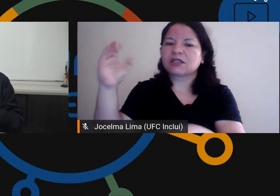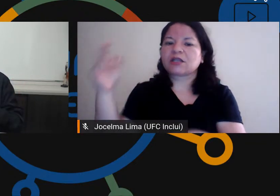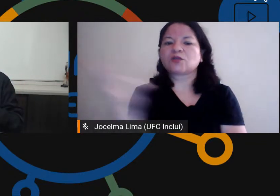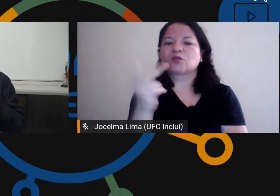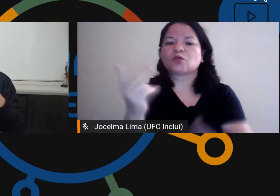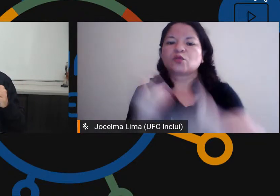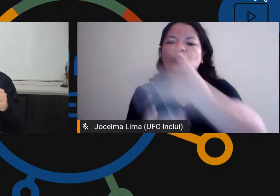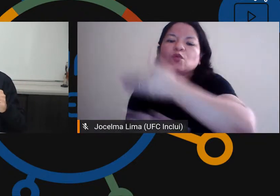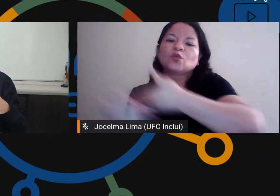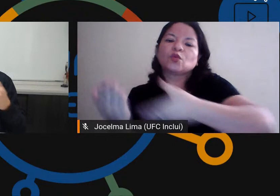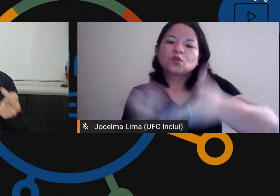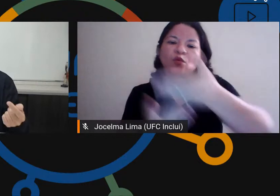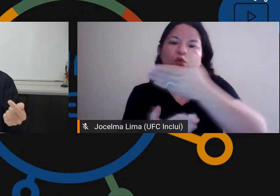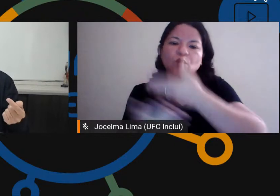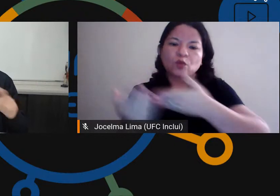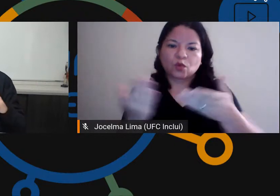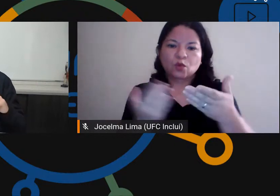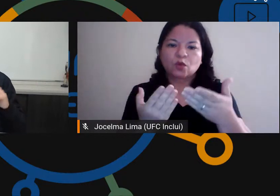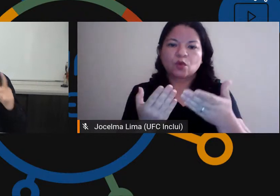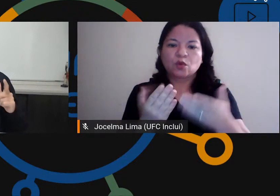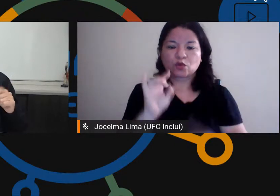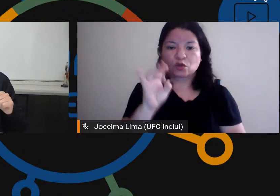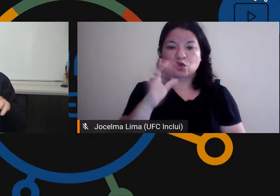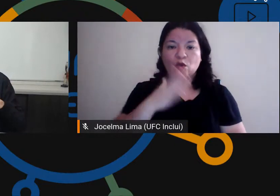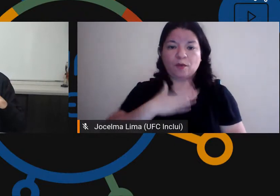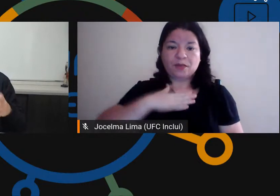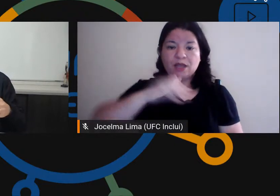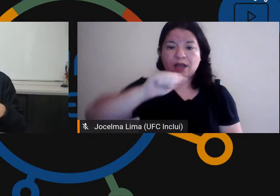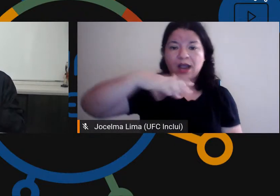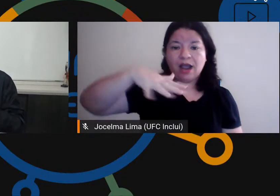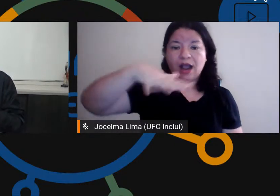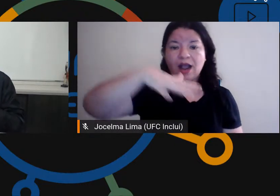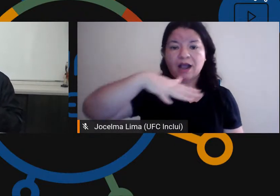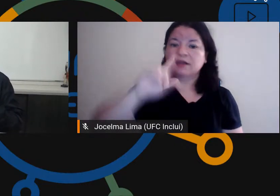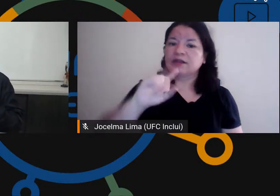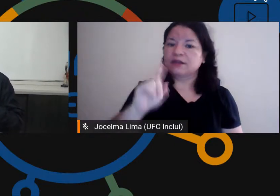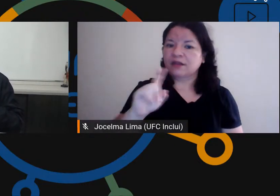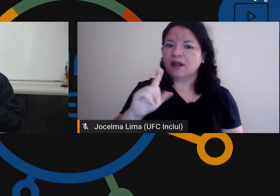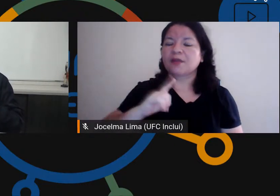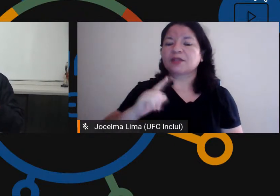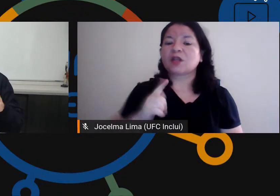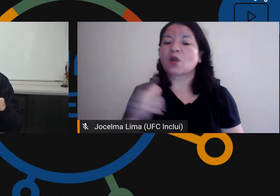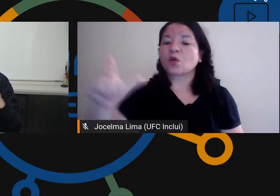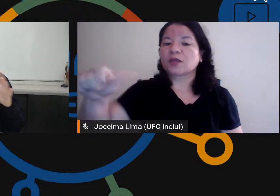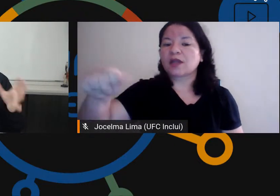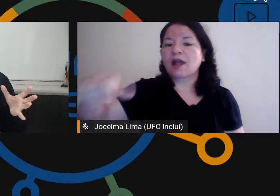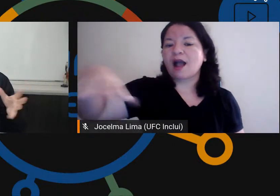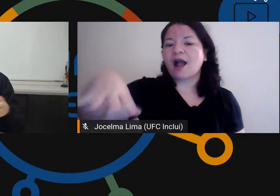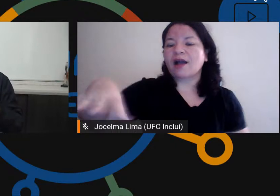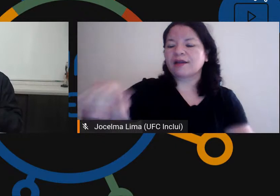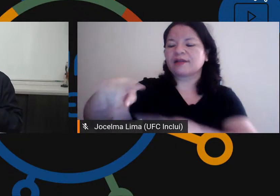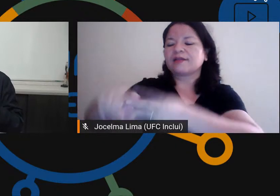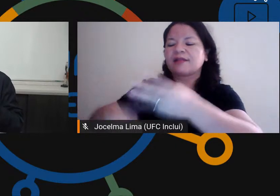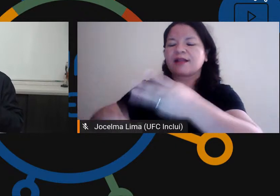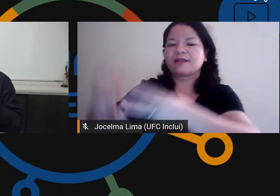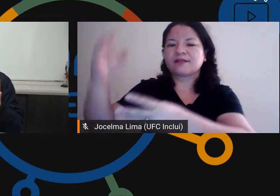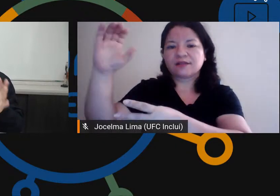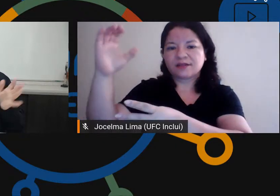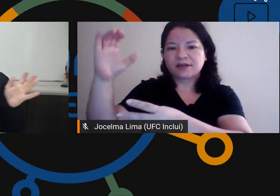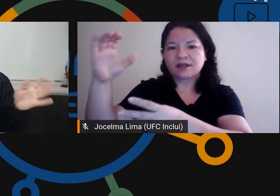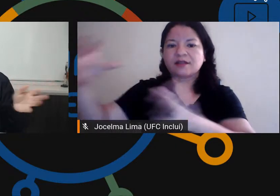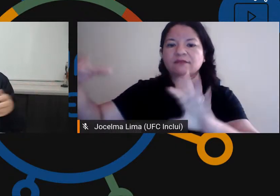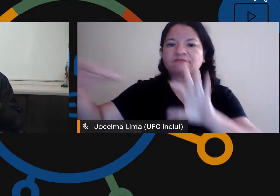mundo, e não só da minha área, mas discutindo com pessoas das três grandes áreas da ciência, tá?